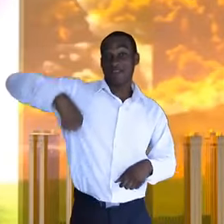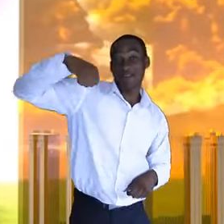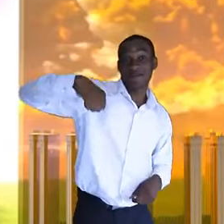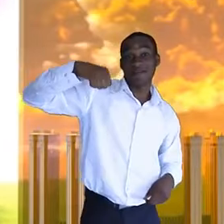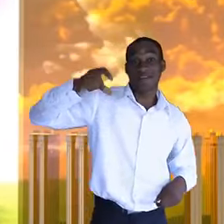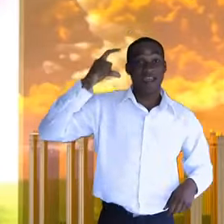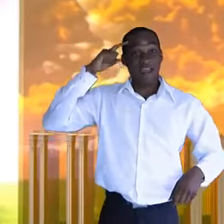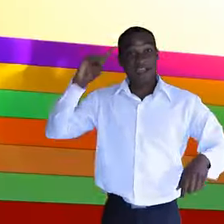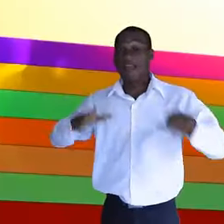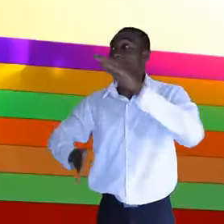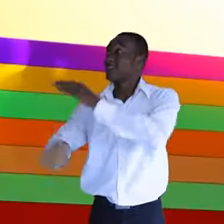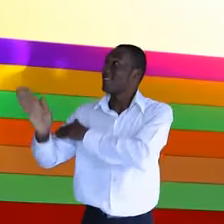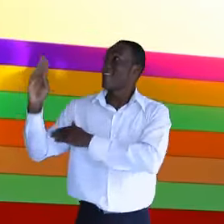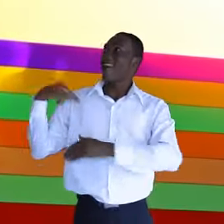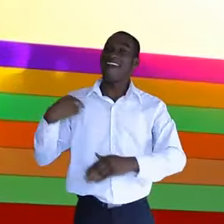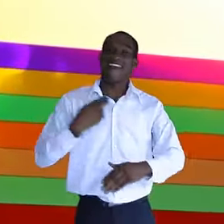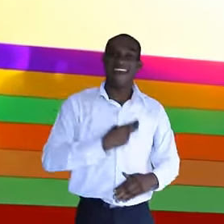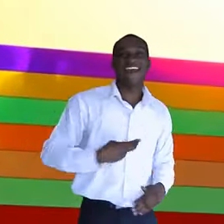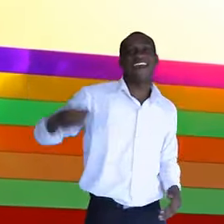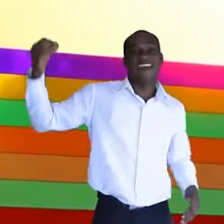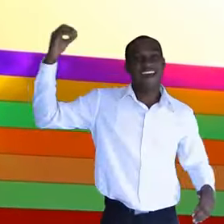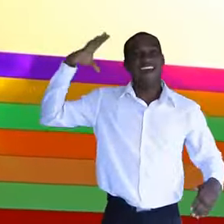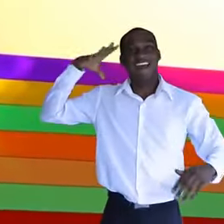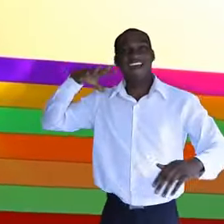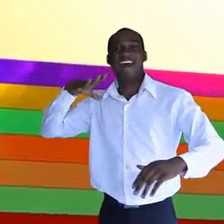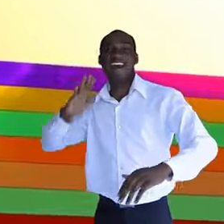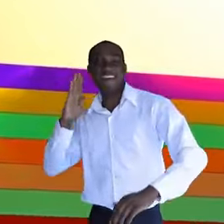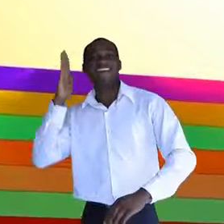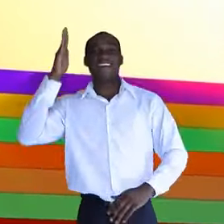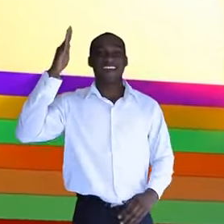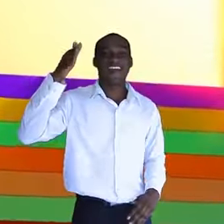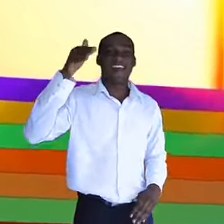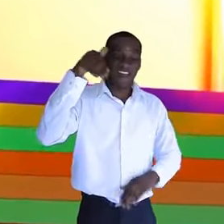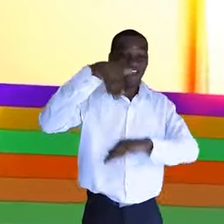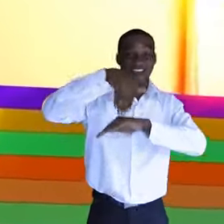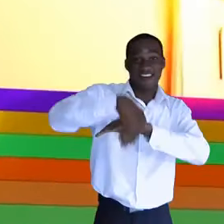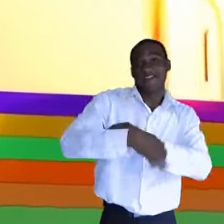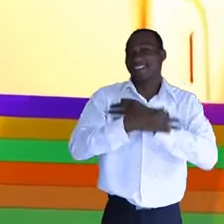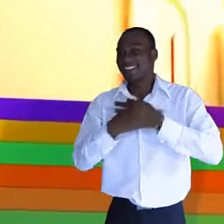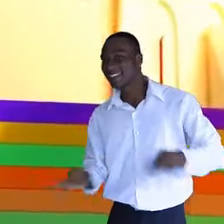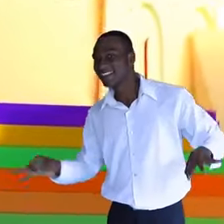plus besoin d'une lampe, ni lumière du soleil, Dieu nous éclairera. Il n'y aura plus de nuit, plus